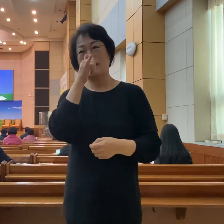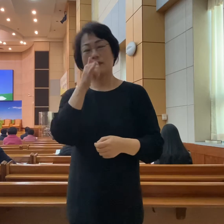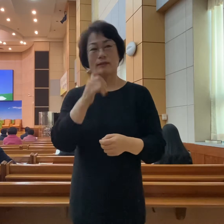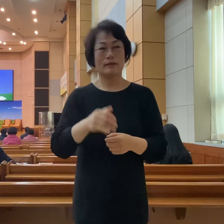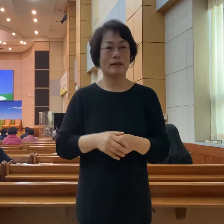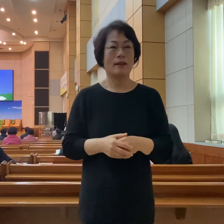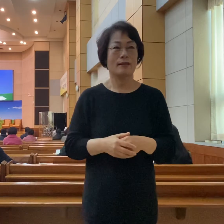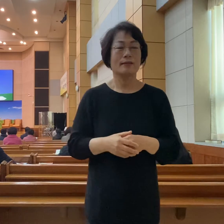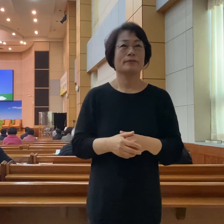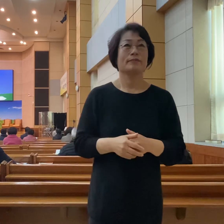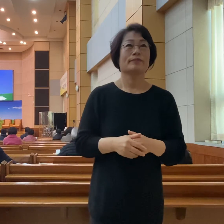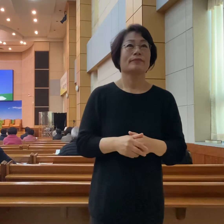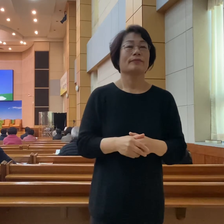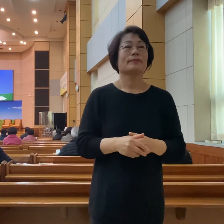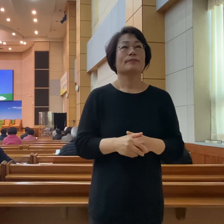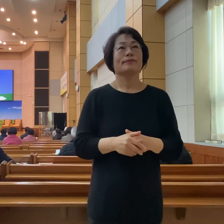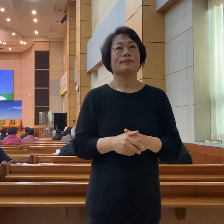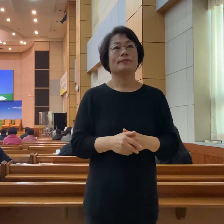다를 바가 없는 거예요.